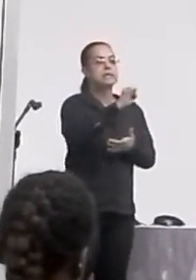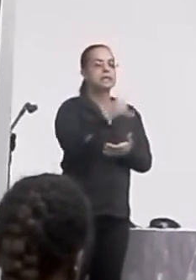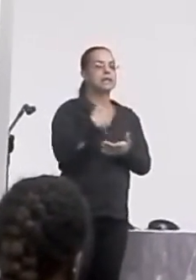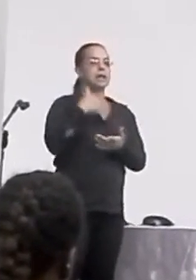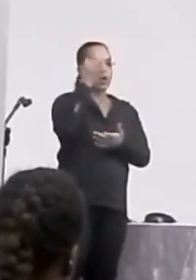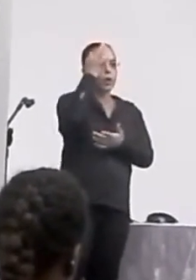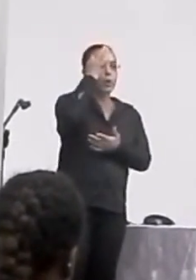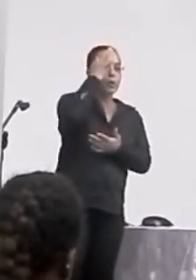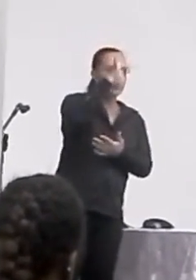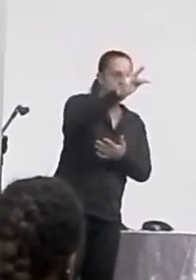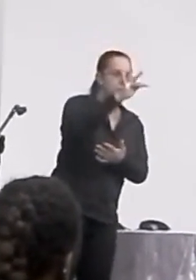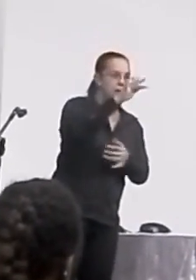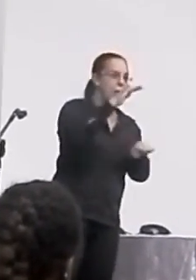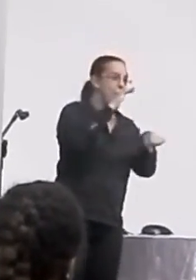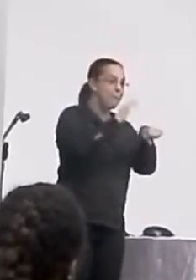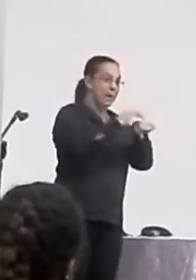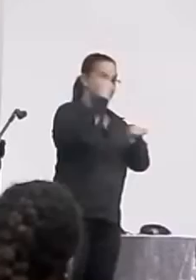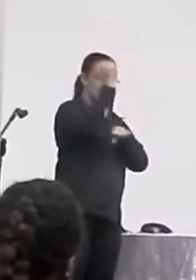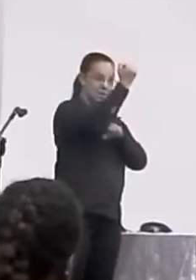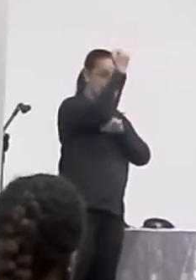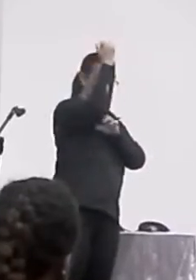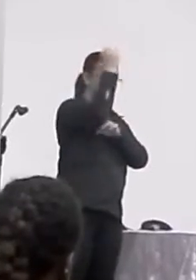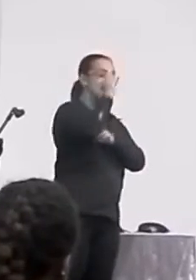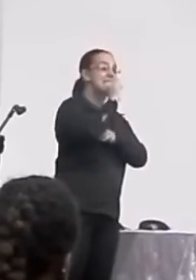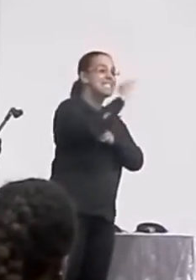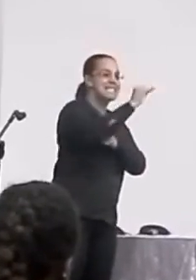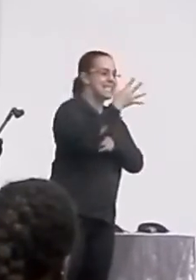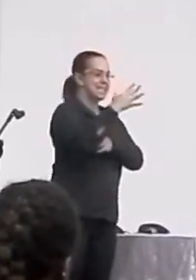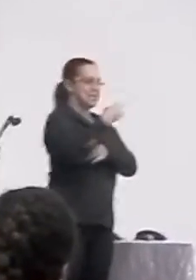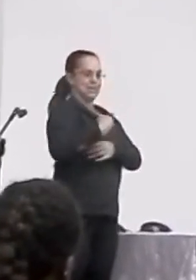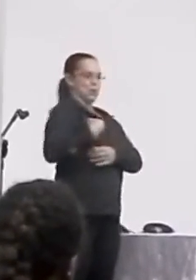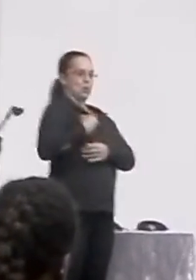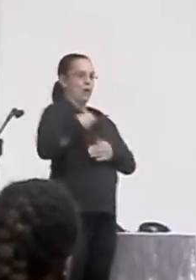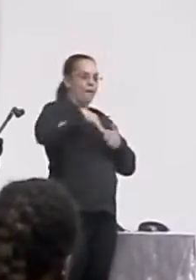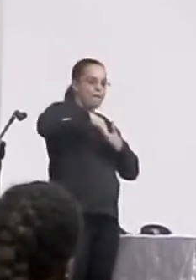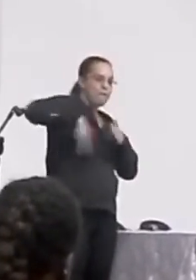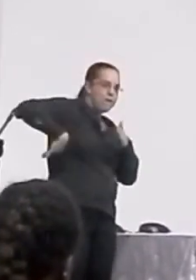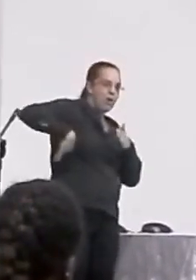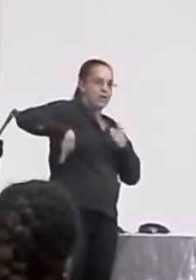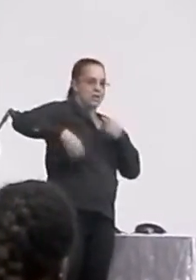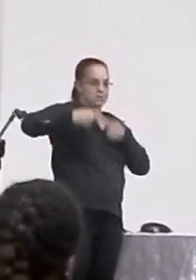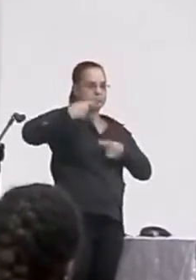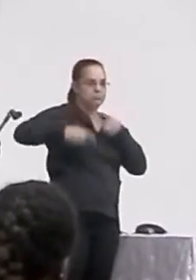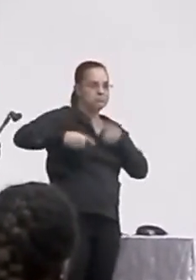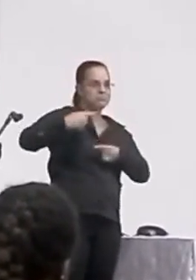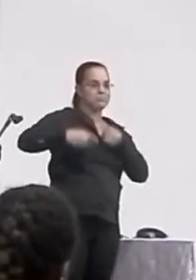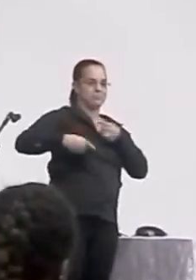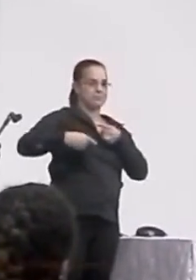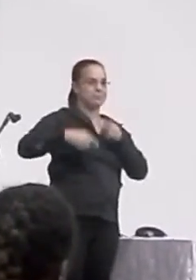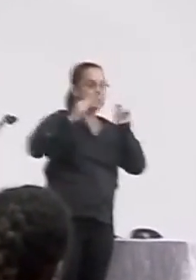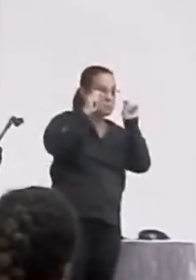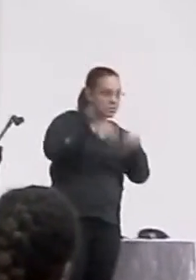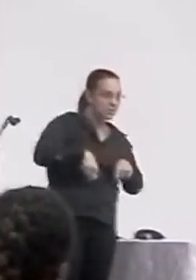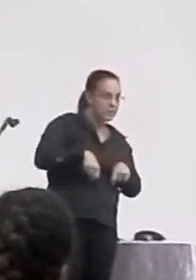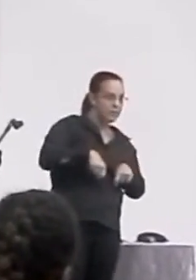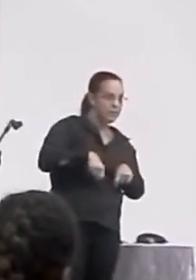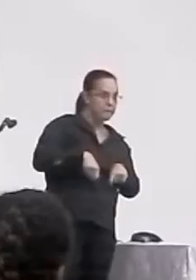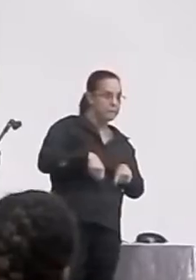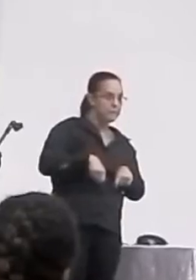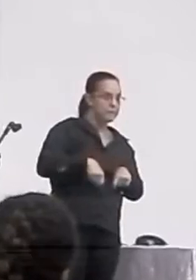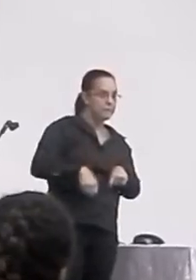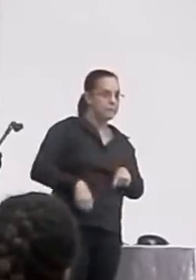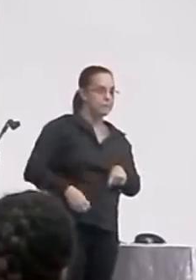dentro do partido nazi. Eu acho que não. Mas eu quero que ele fosse. Mas compreende, é importante existir um